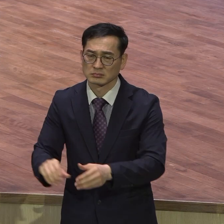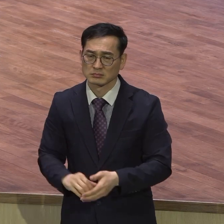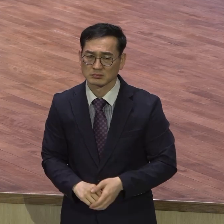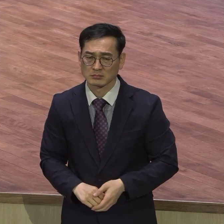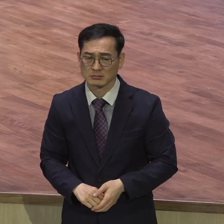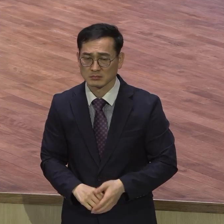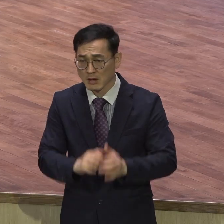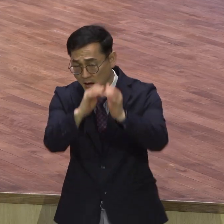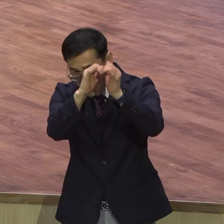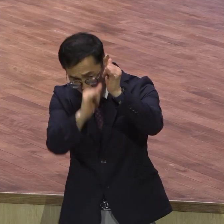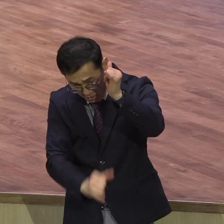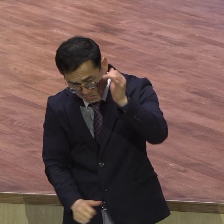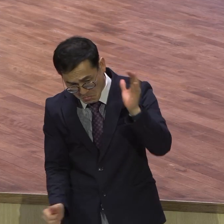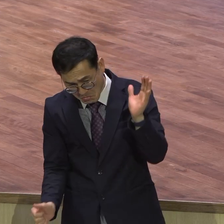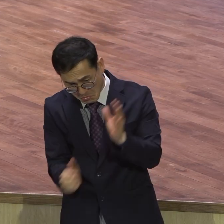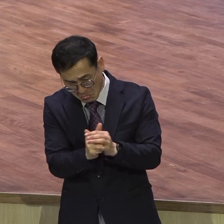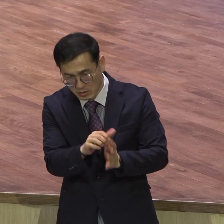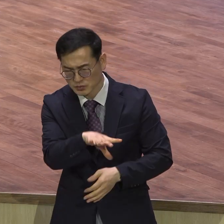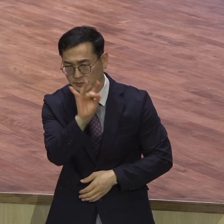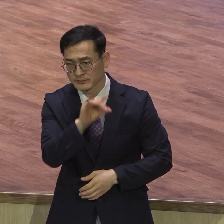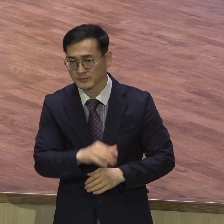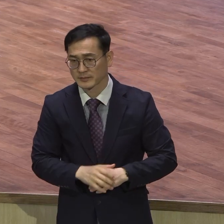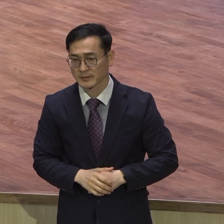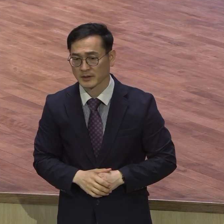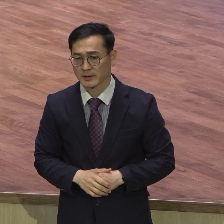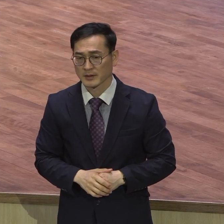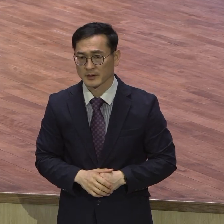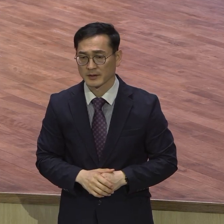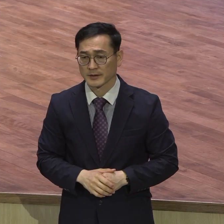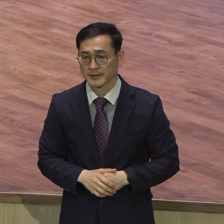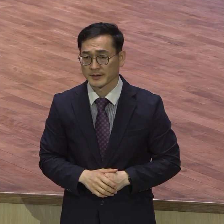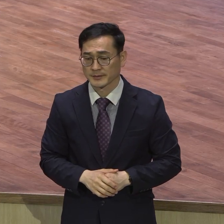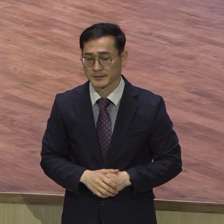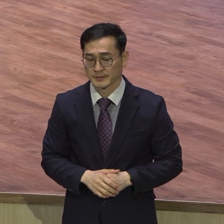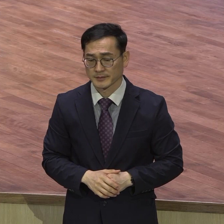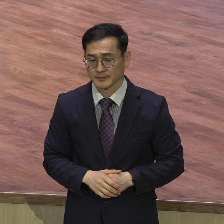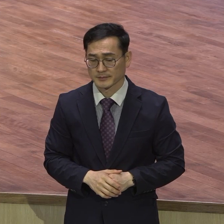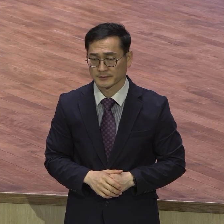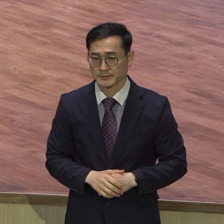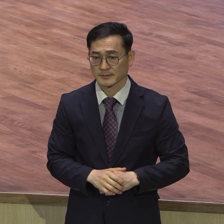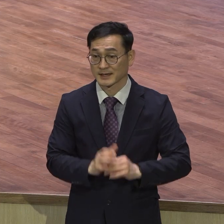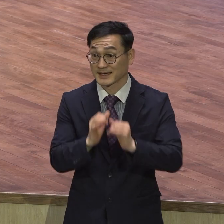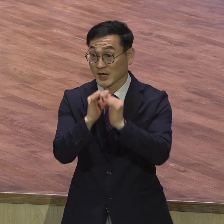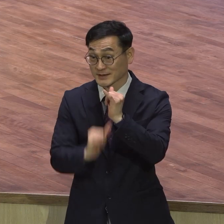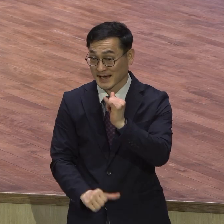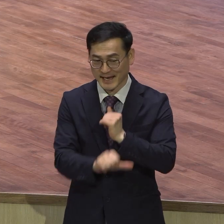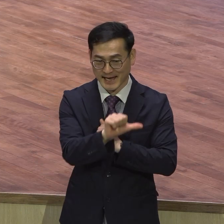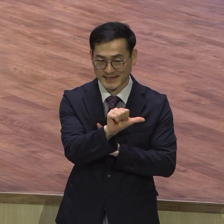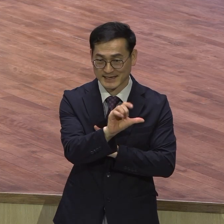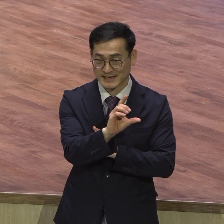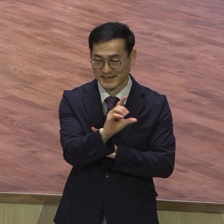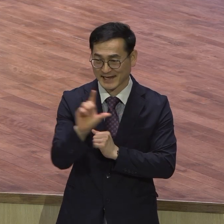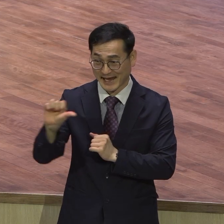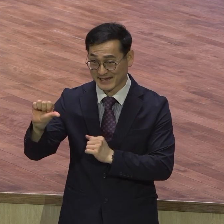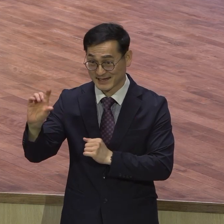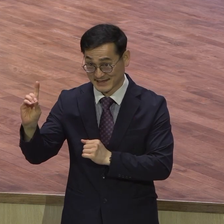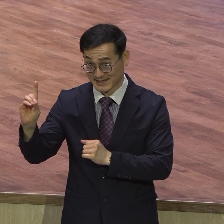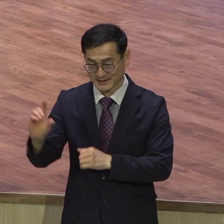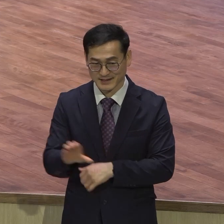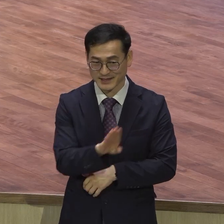그러니까 접촉을 못하게 한다. 그래서 우리 역사를 말할 때는 AD 그러죠. AD, BC 그렇게다.